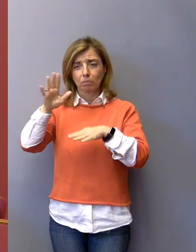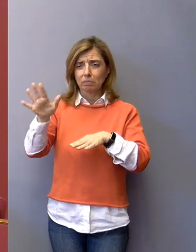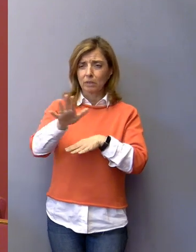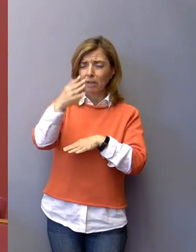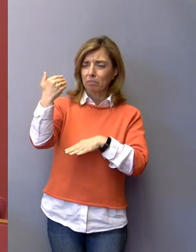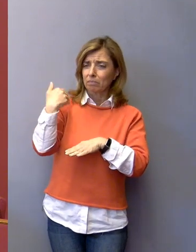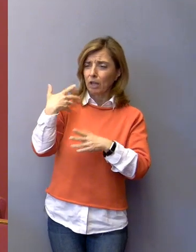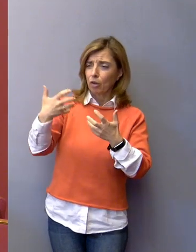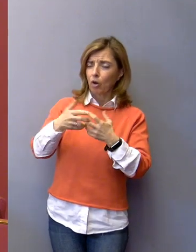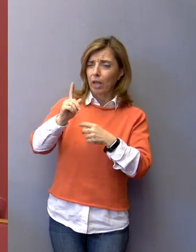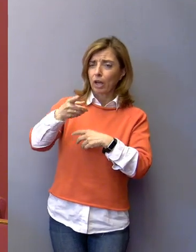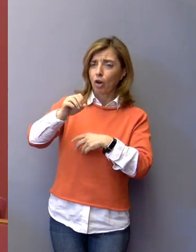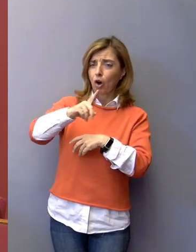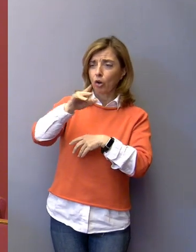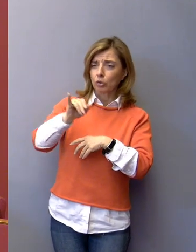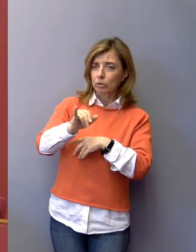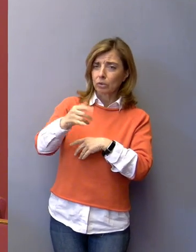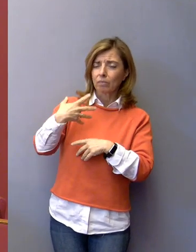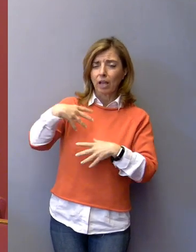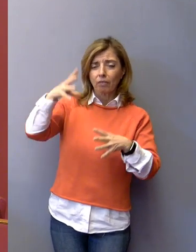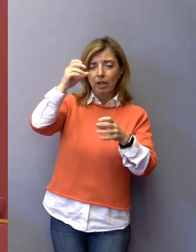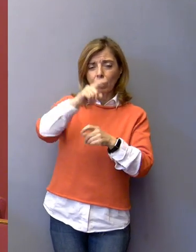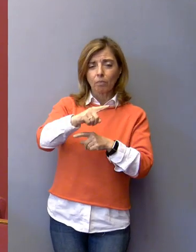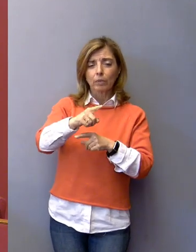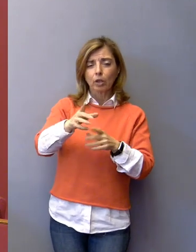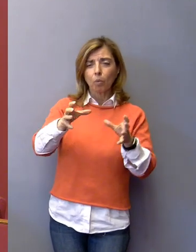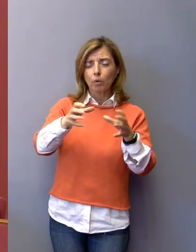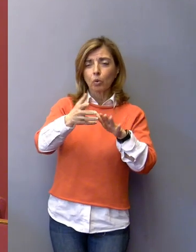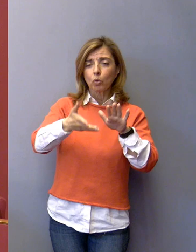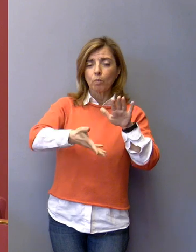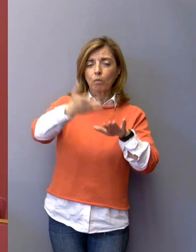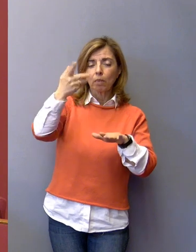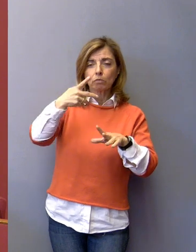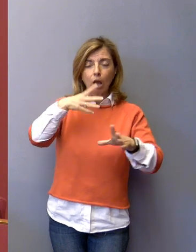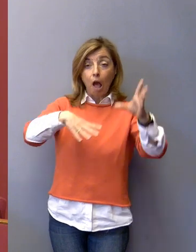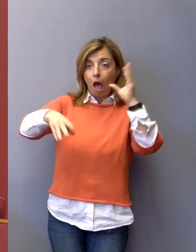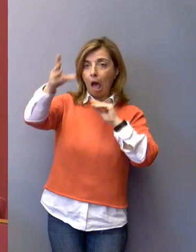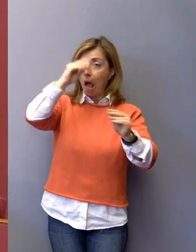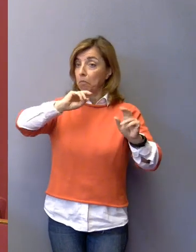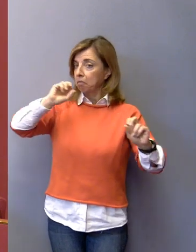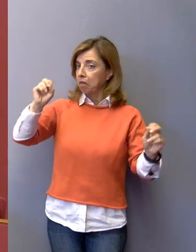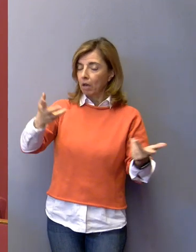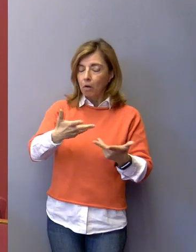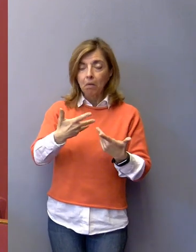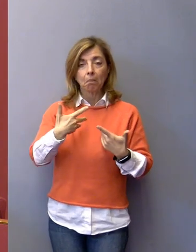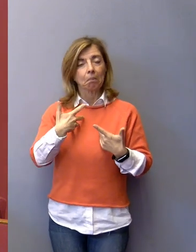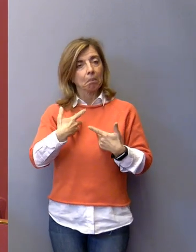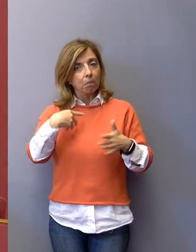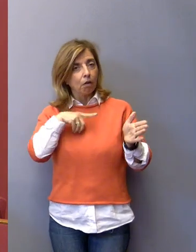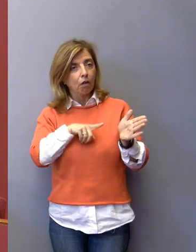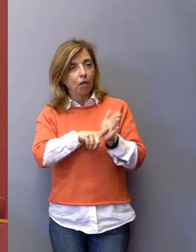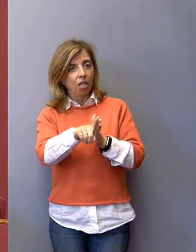collega Gozzi che in maggioranza avete una velocità di apprendimento mostruosa che vi invidio se ritenete come dire che